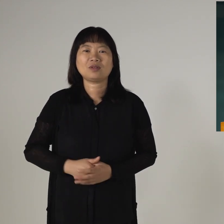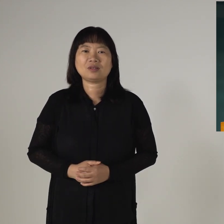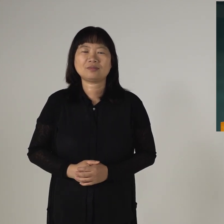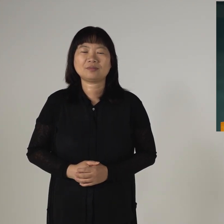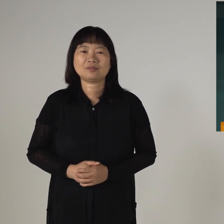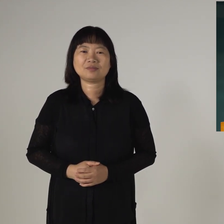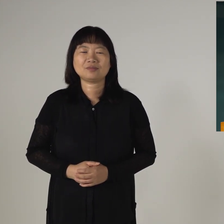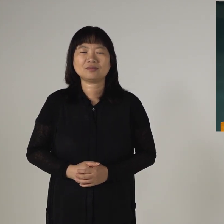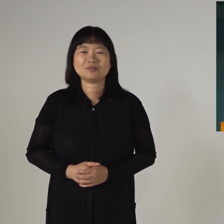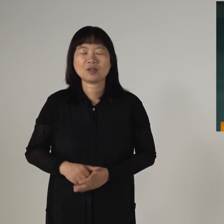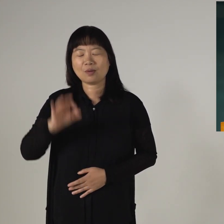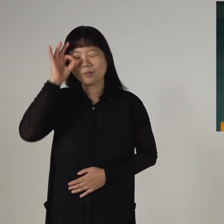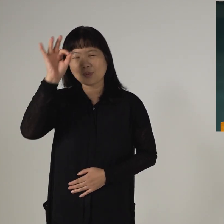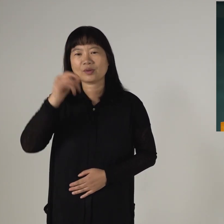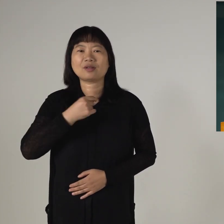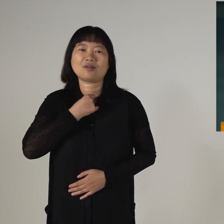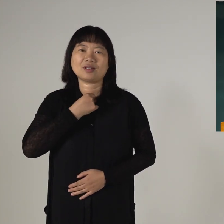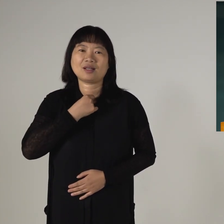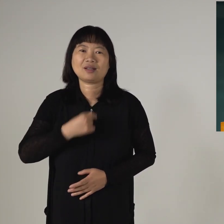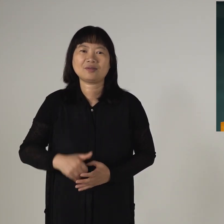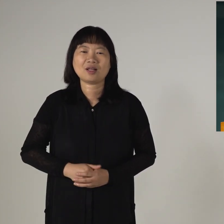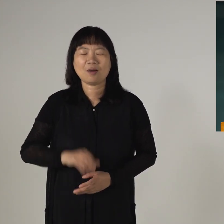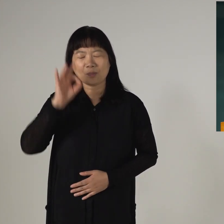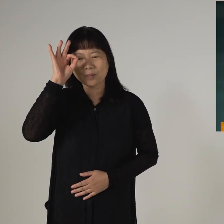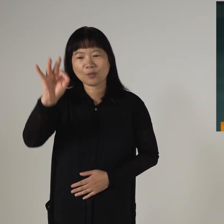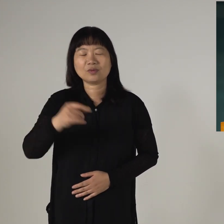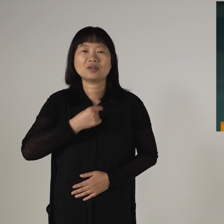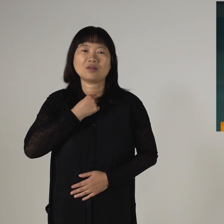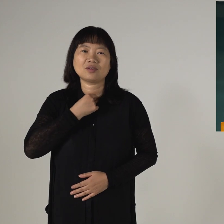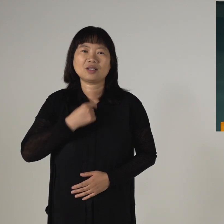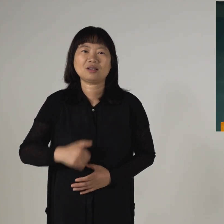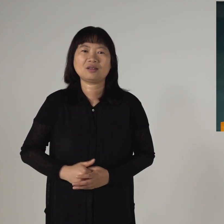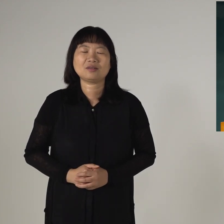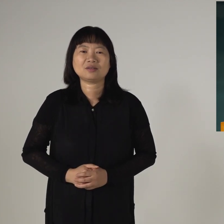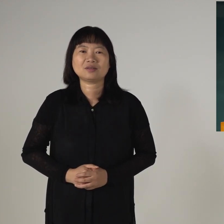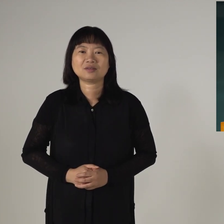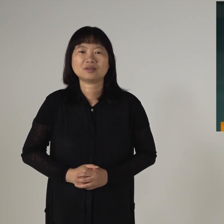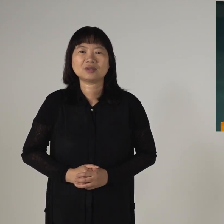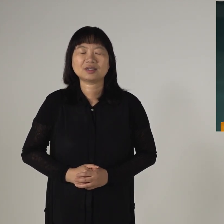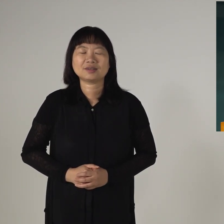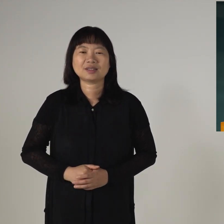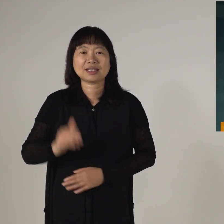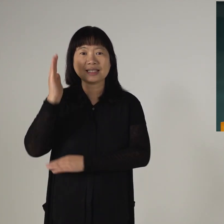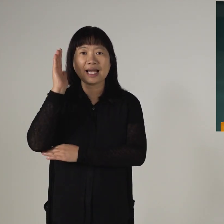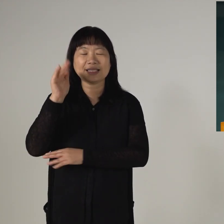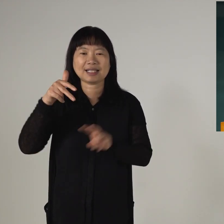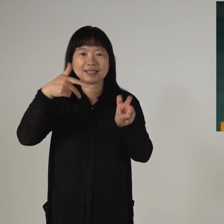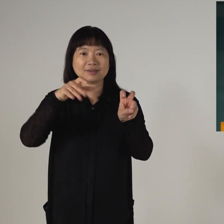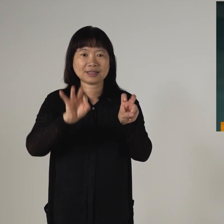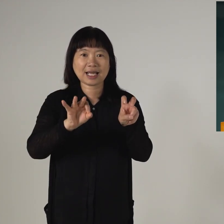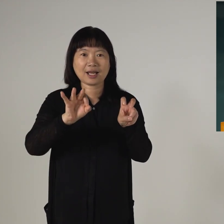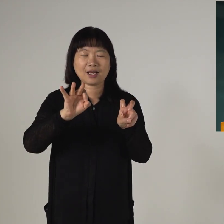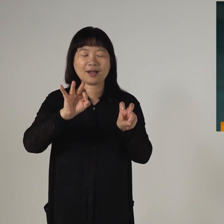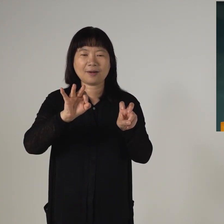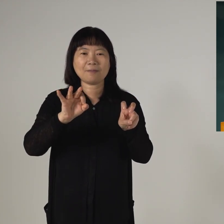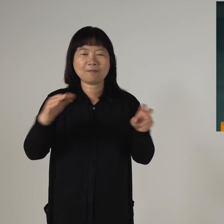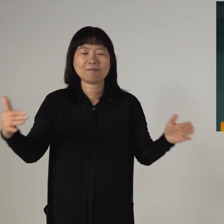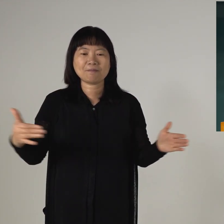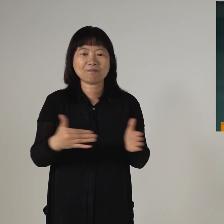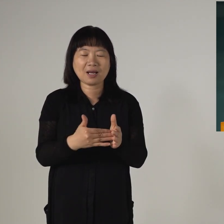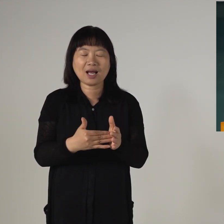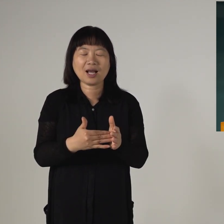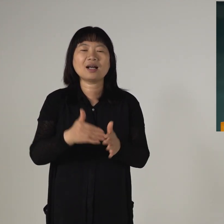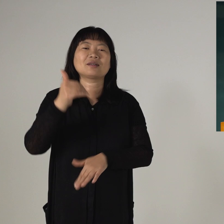뭐였겠습니까? 보기를 원합니다. 보기를 원합니다. 근데 이 이야기가 20장을 마감하는